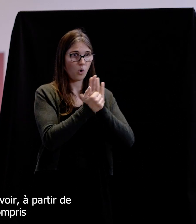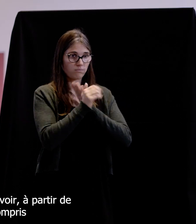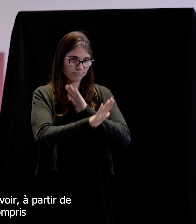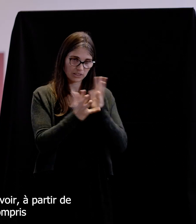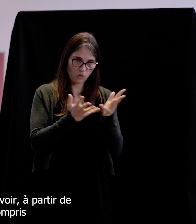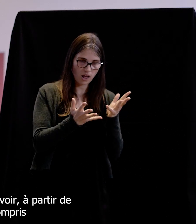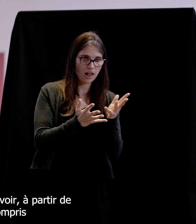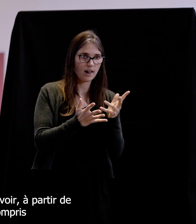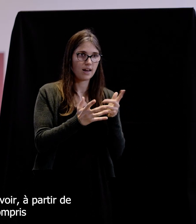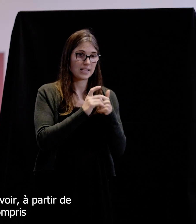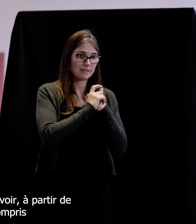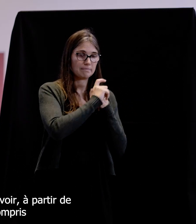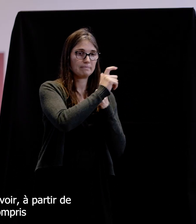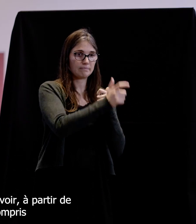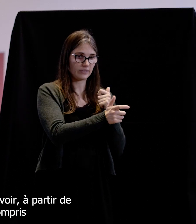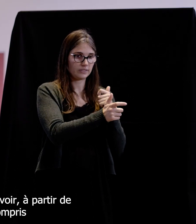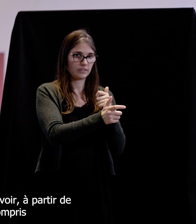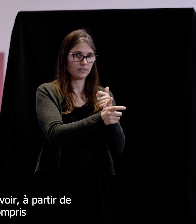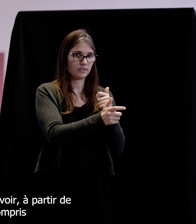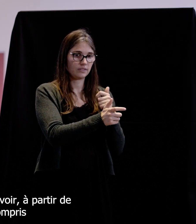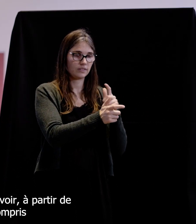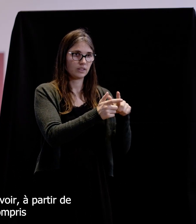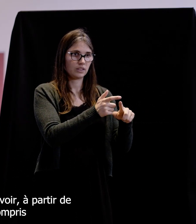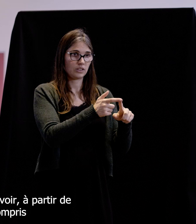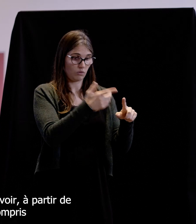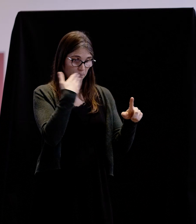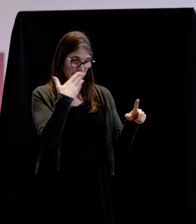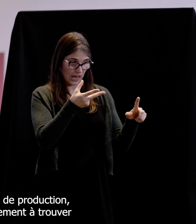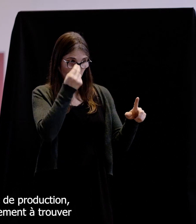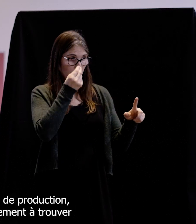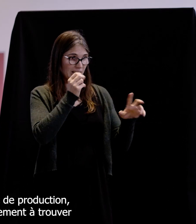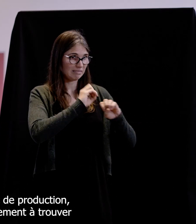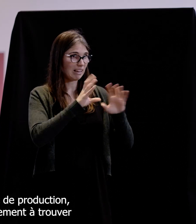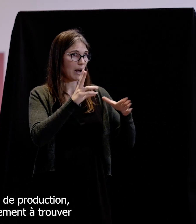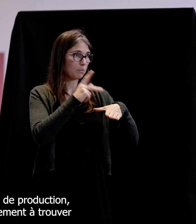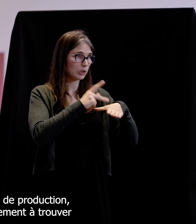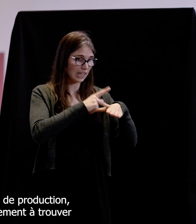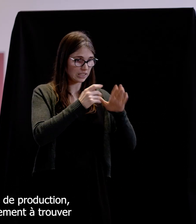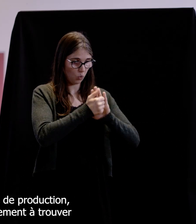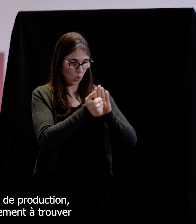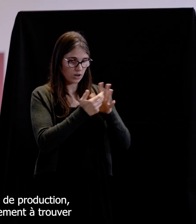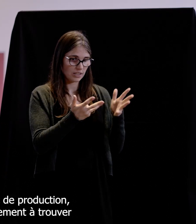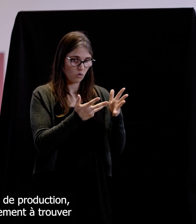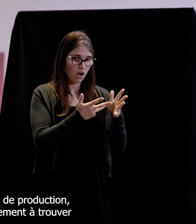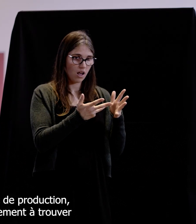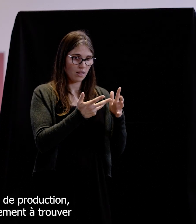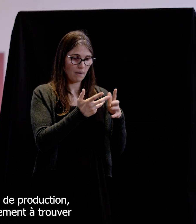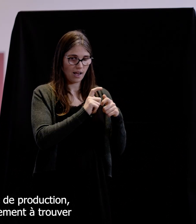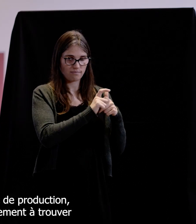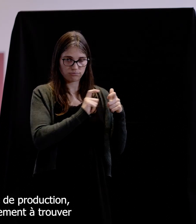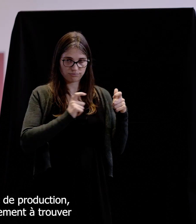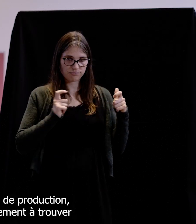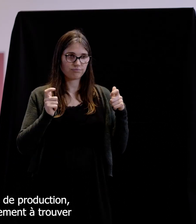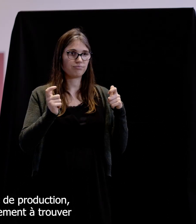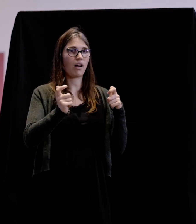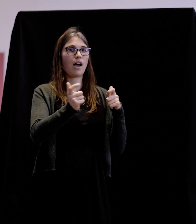coup, de pouvoir, à partir si on a compris quel était le défaut de production, on arrive